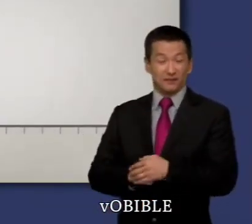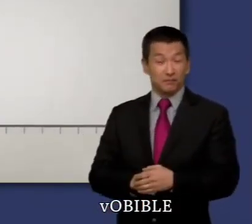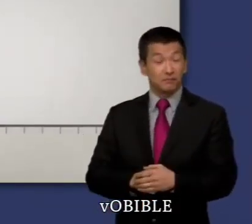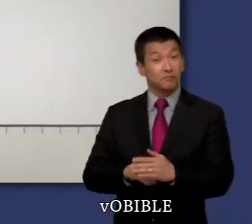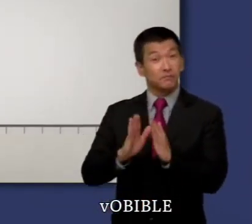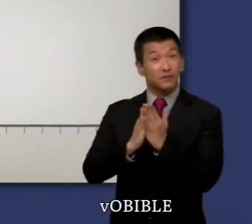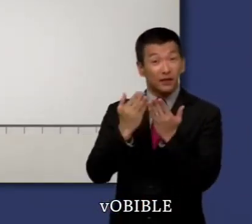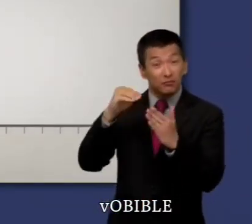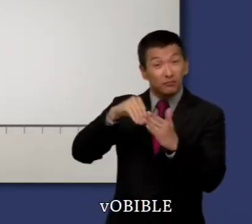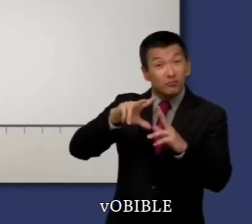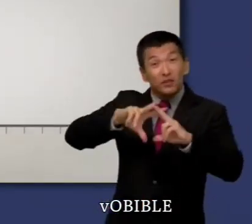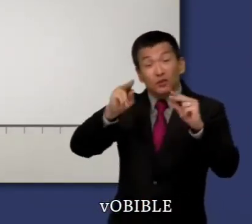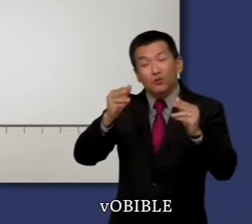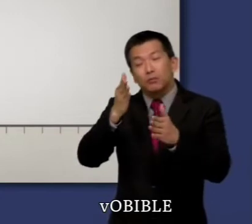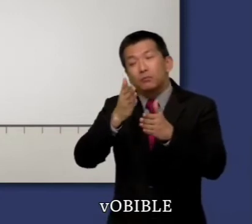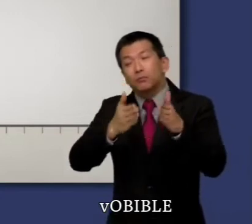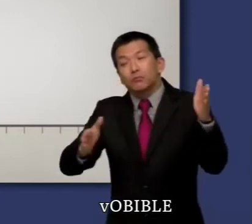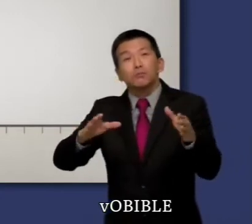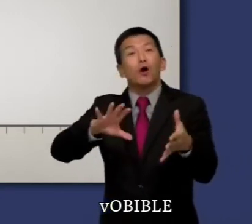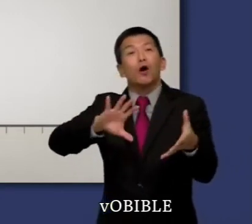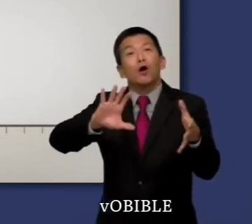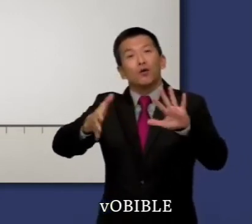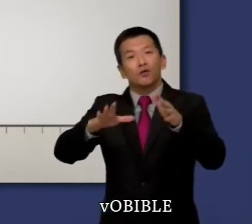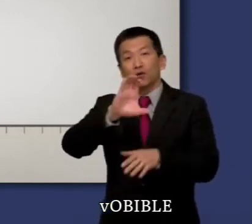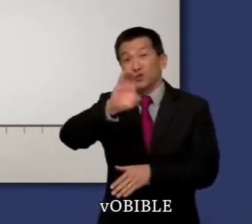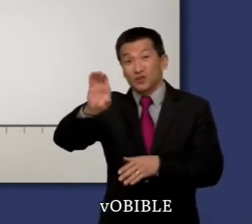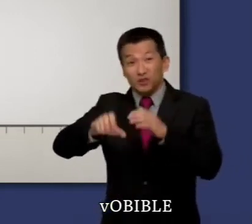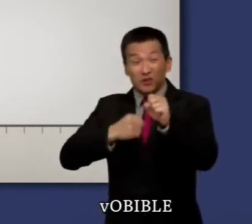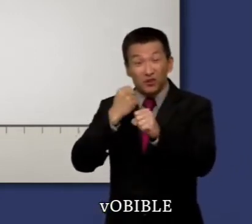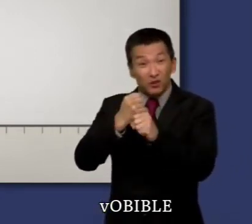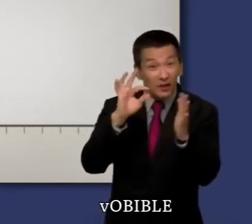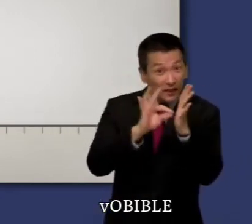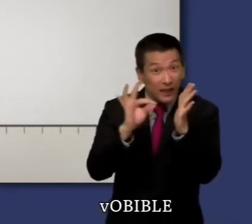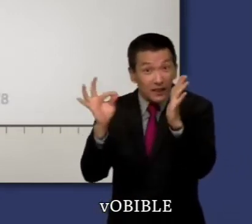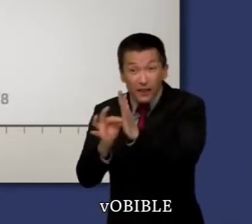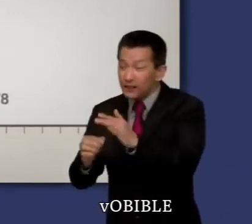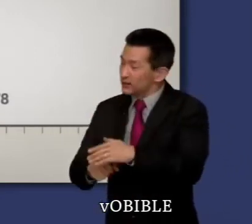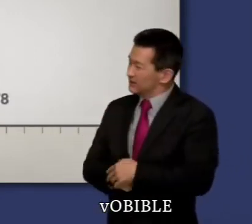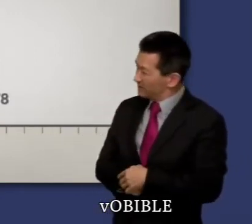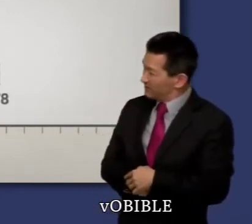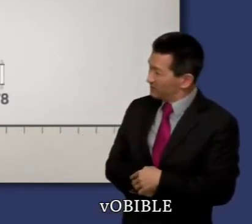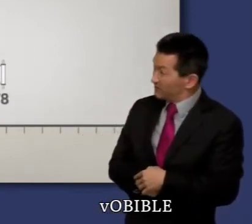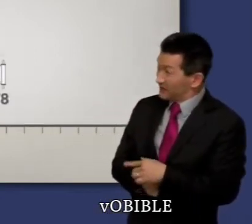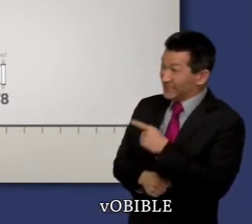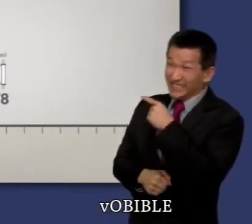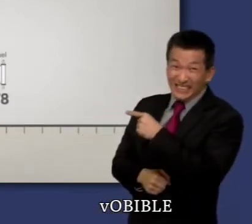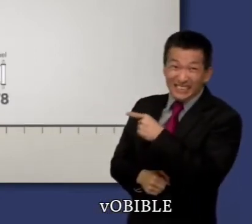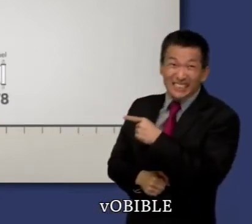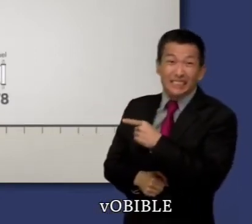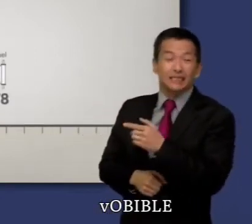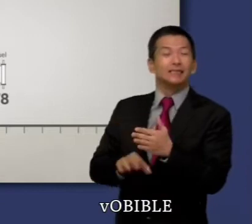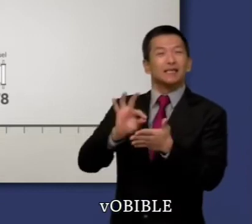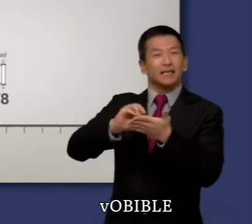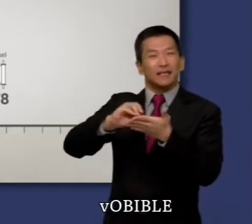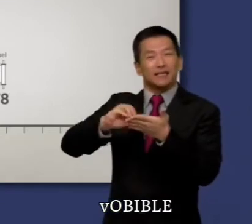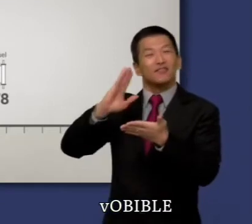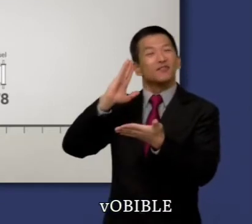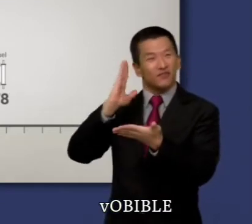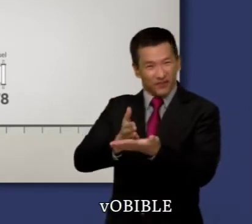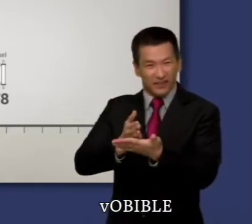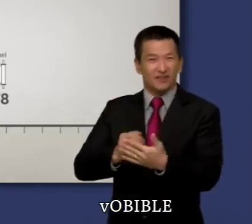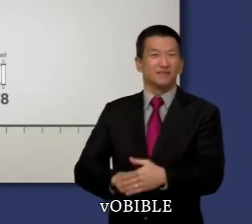Introduction au premier livre de Samuel. Dans le canon hébraïque original, 1 Samuel et 2 Samuel ne formaient